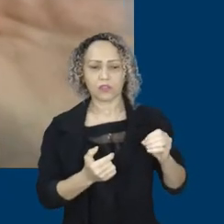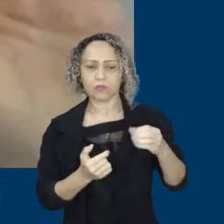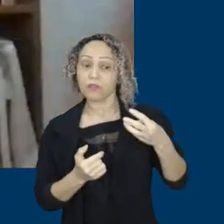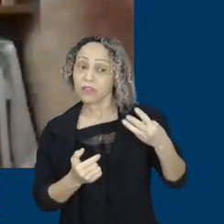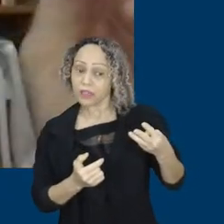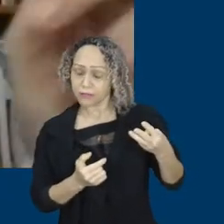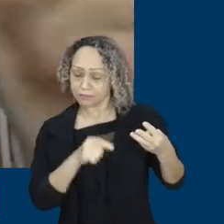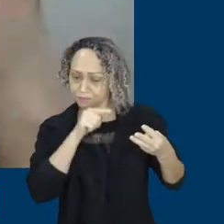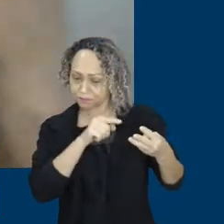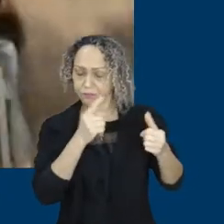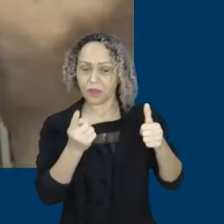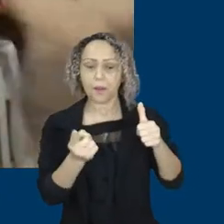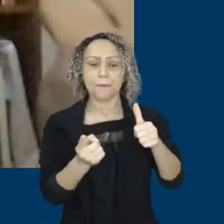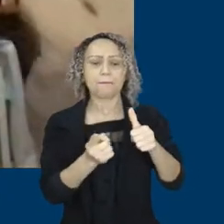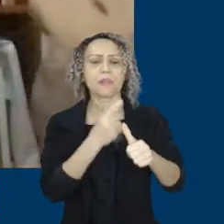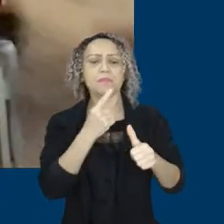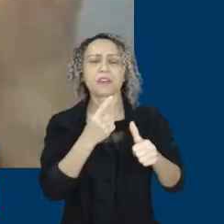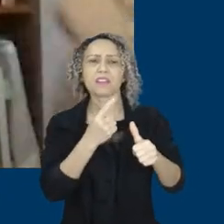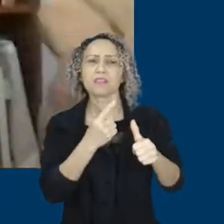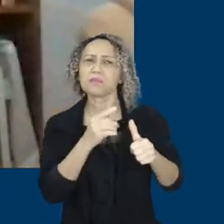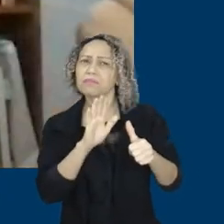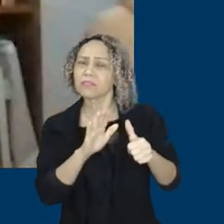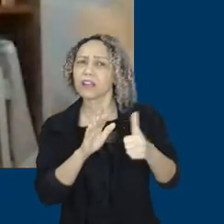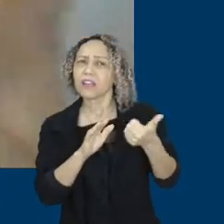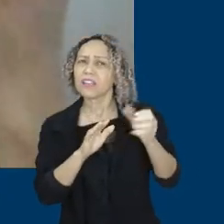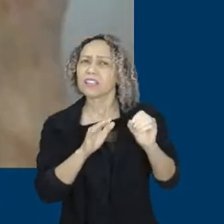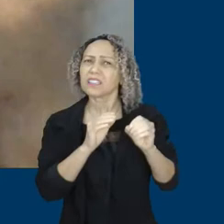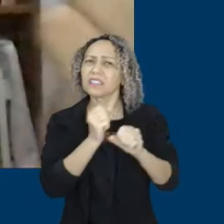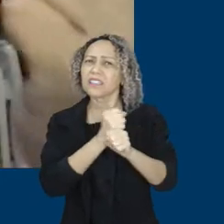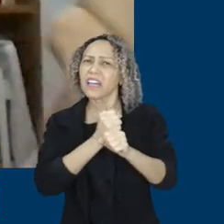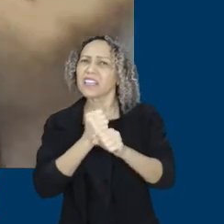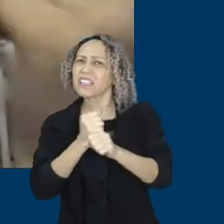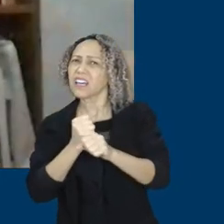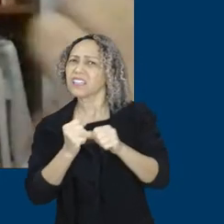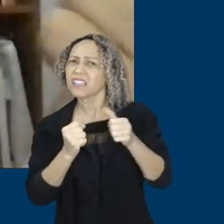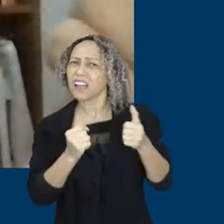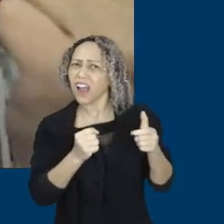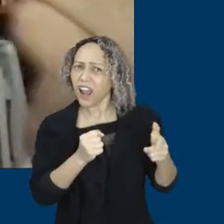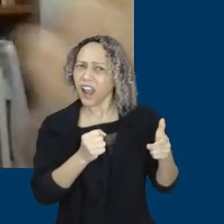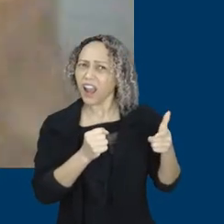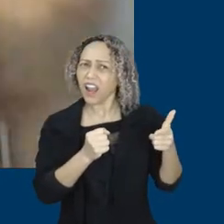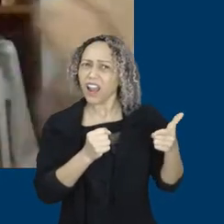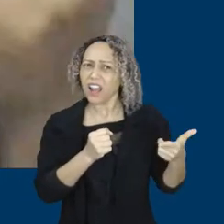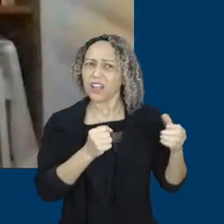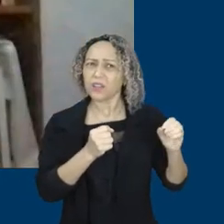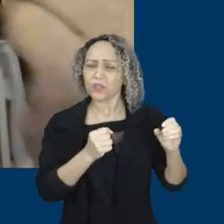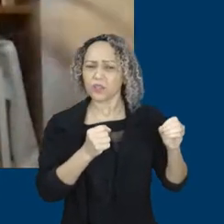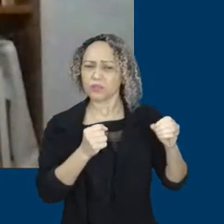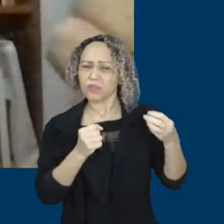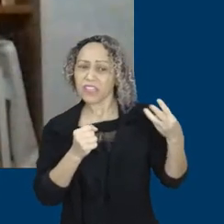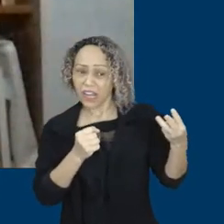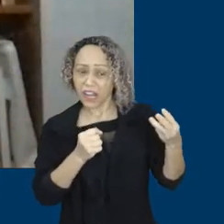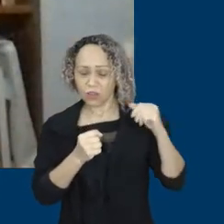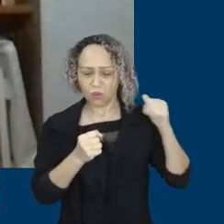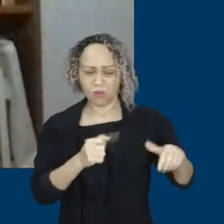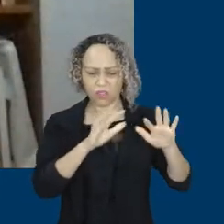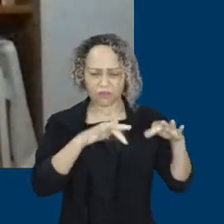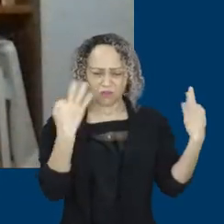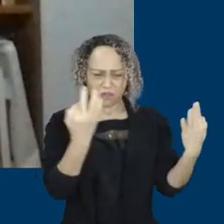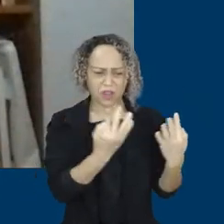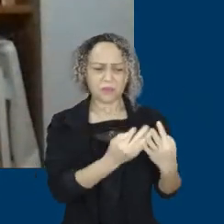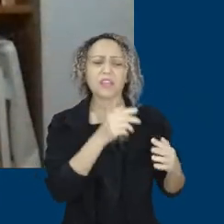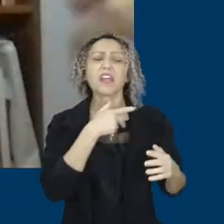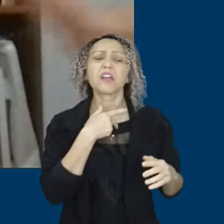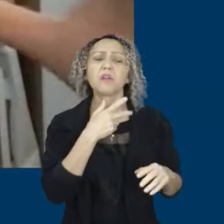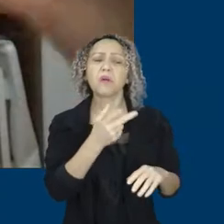questão, já há 10 anos atrás, em 2013, o Bolsa Família ganhou pela primeira vez um programa social, ganhou